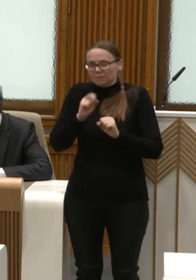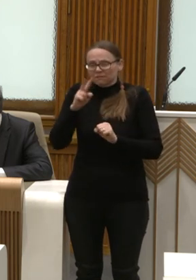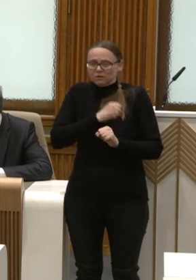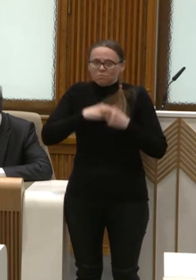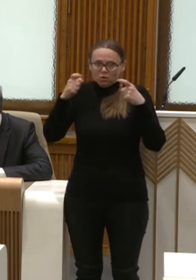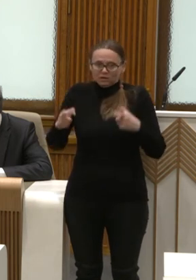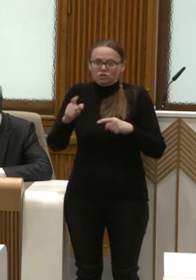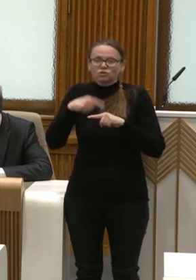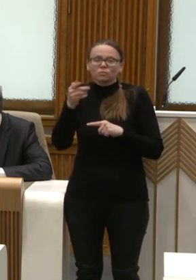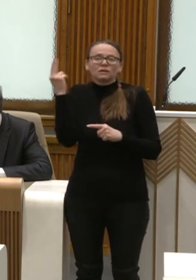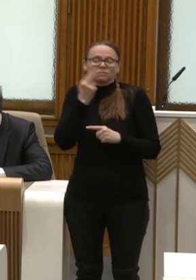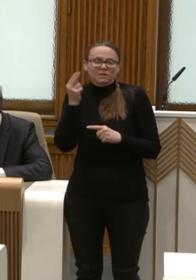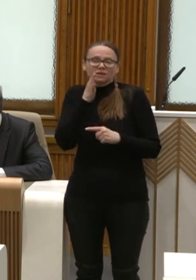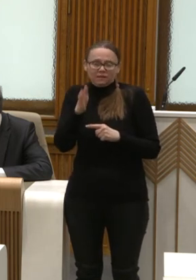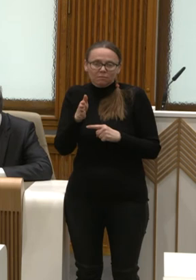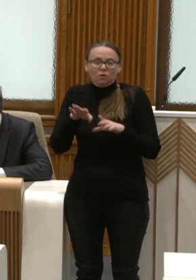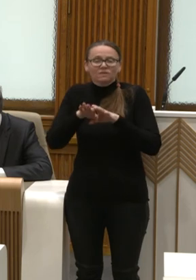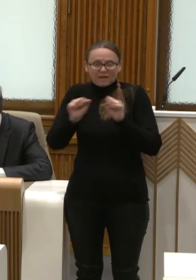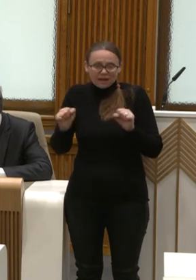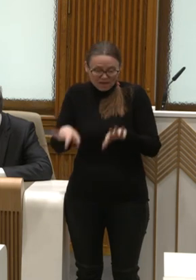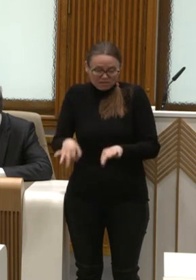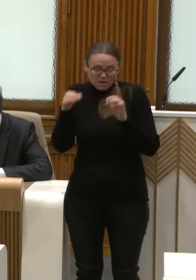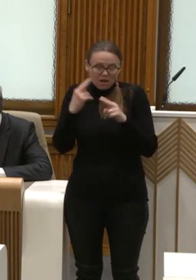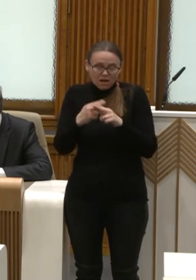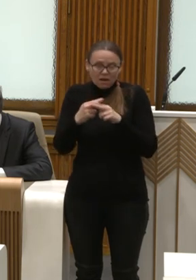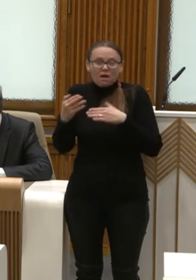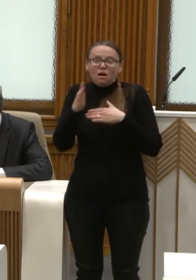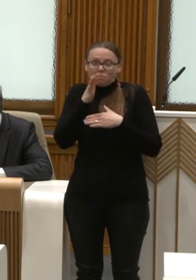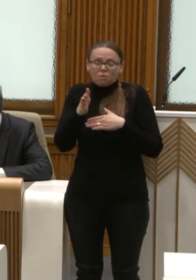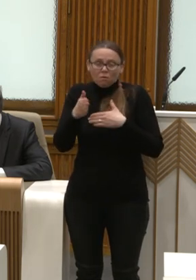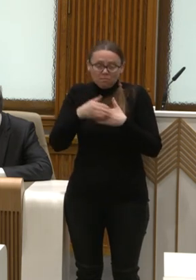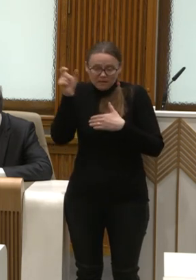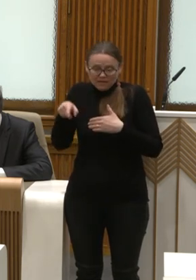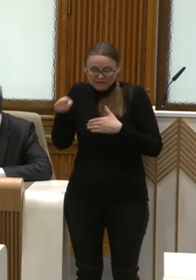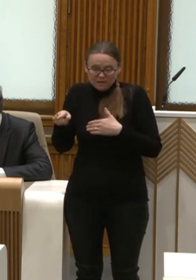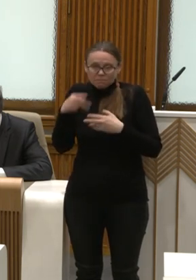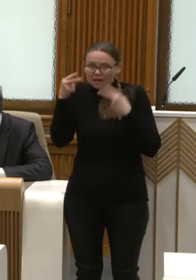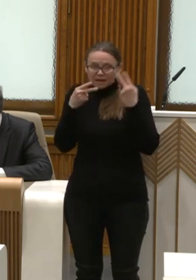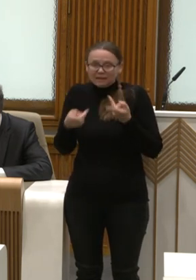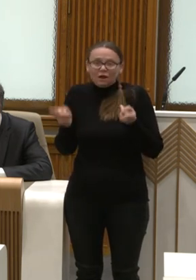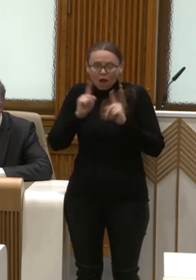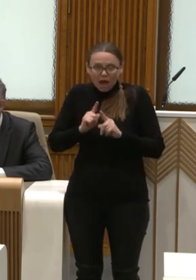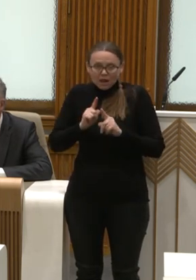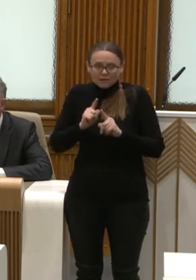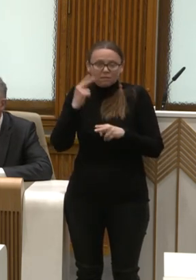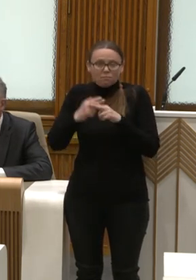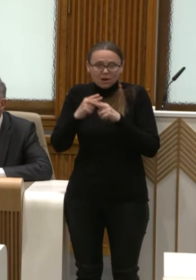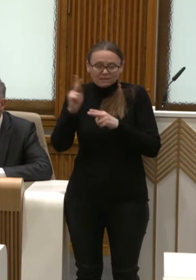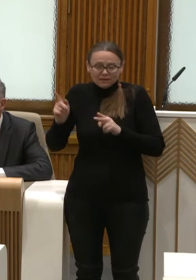bo seveda diagnostika narejena, pri njem bomo pogledali, ali je bolezen, ki jo preboleva, povzročil